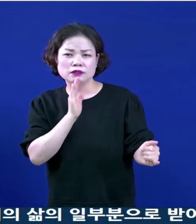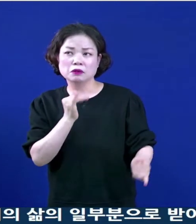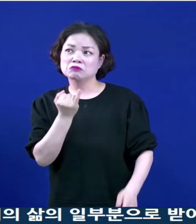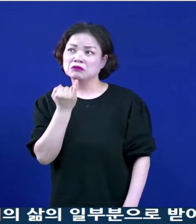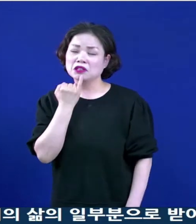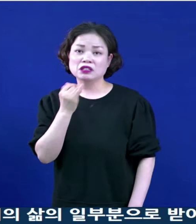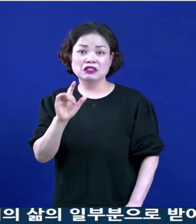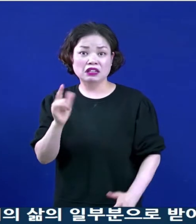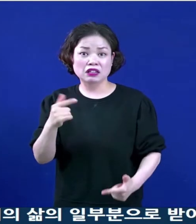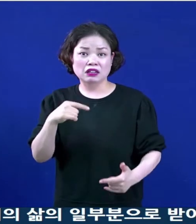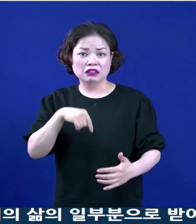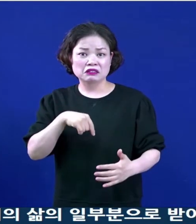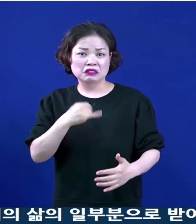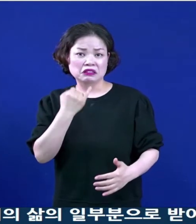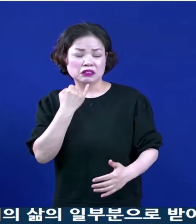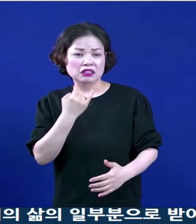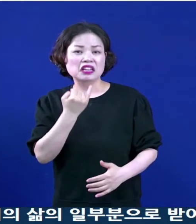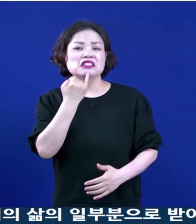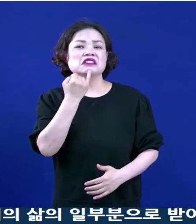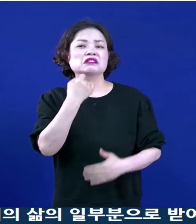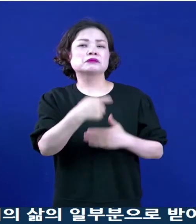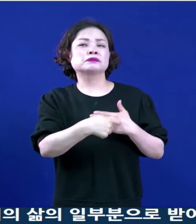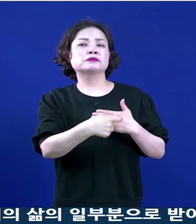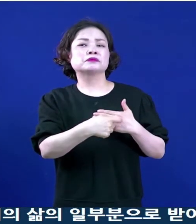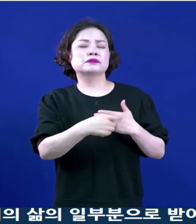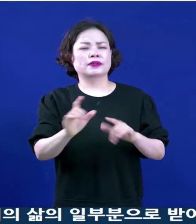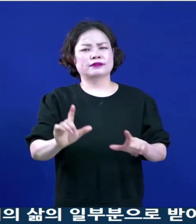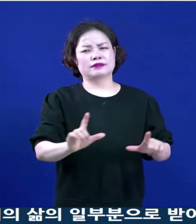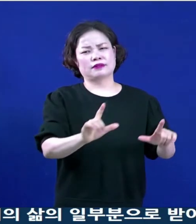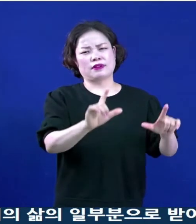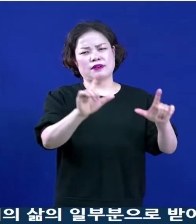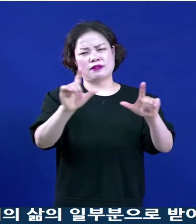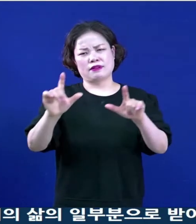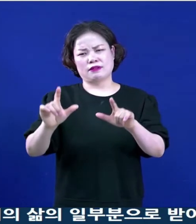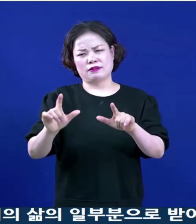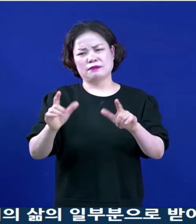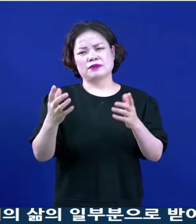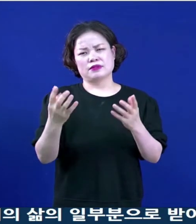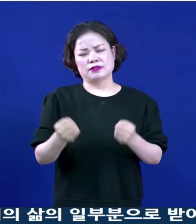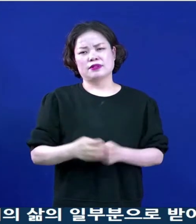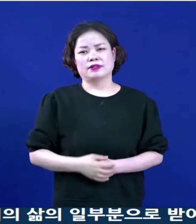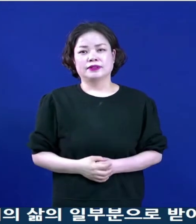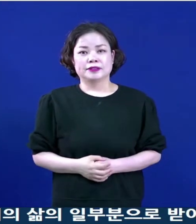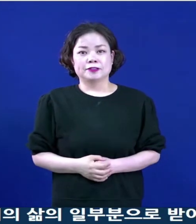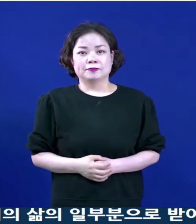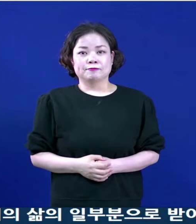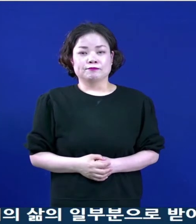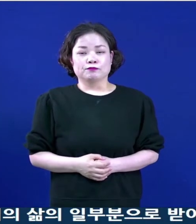괜찮지 않지만 괜찮은 것처럼 살아갈 때가 참 많이 있습니다.